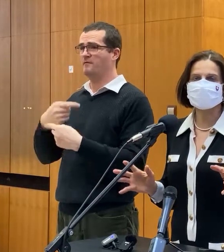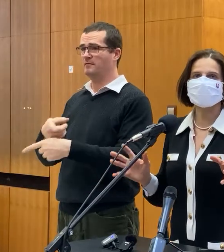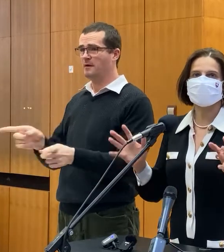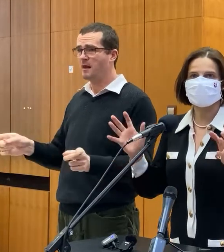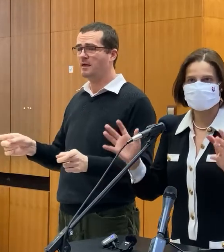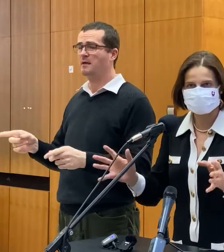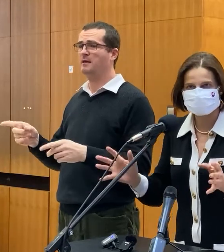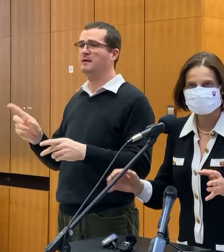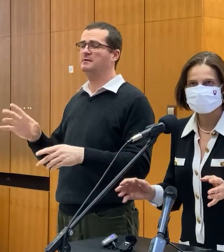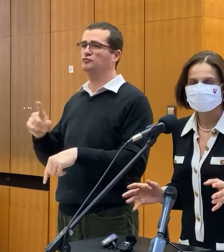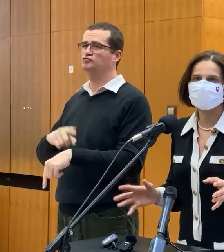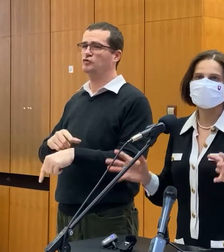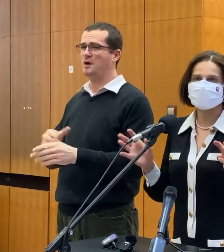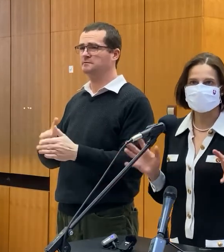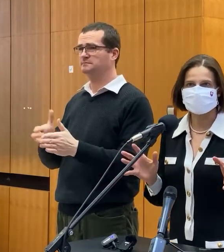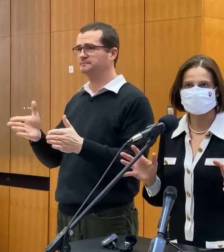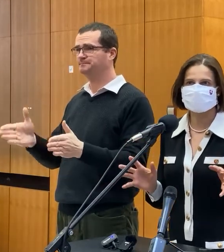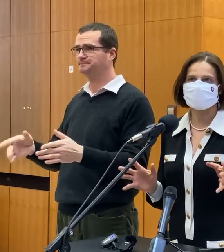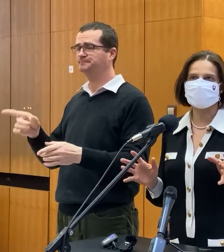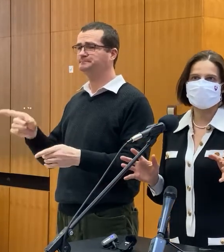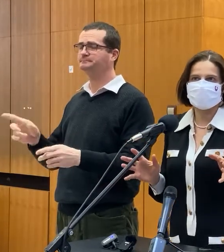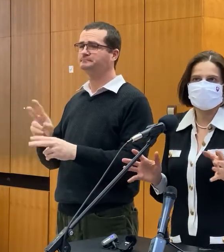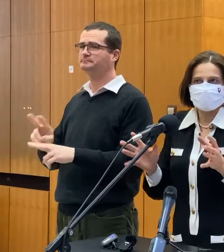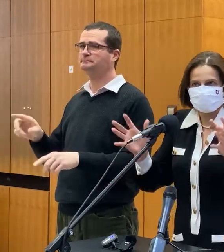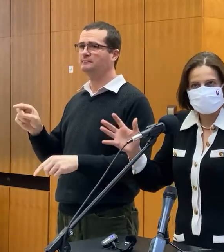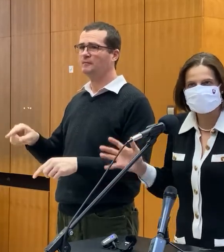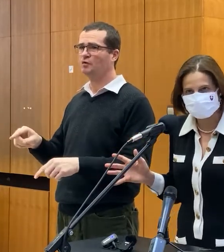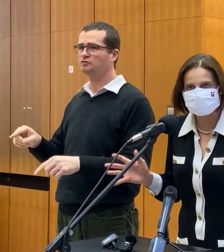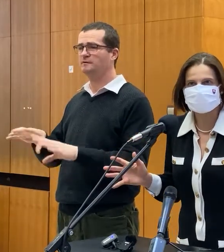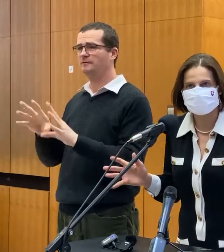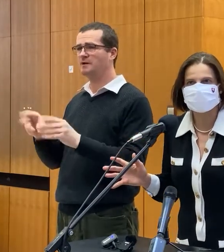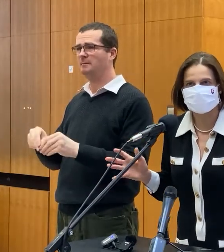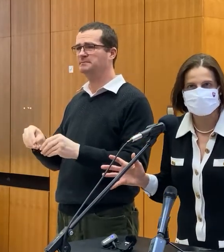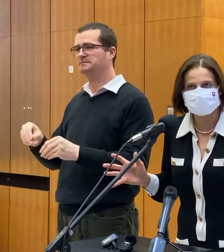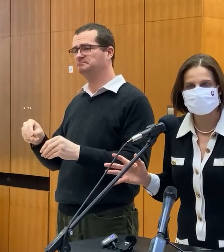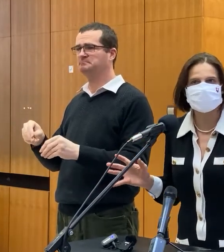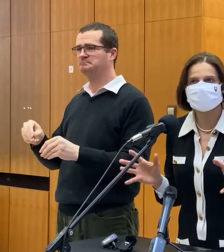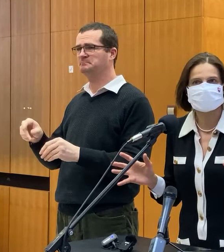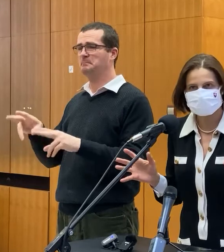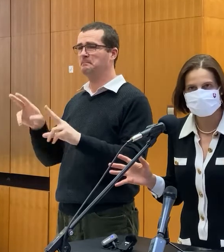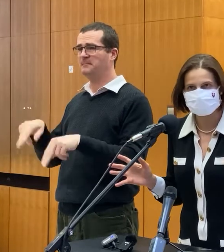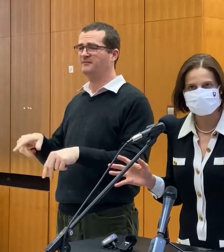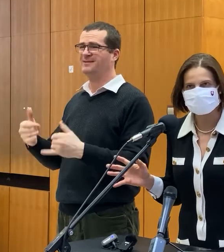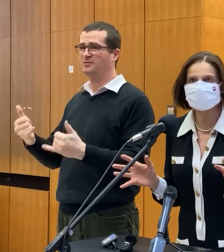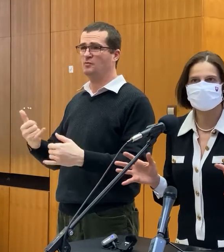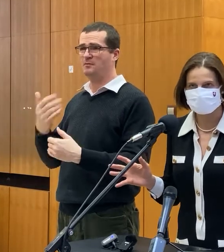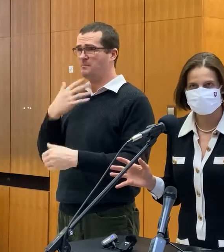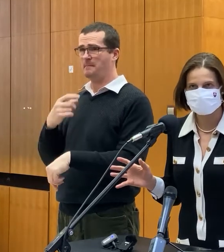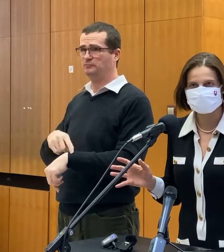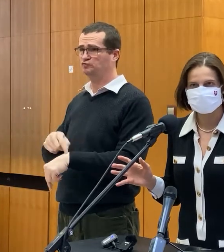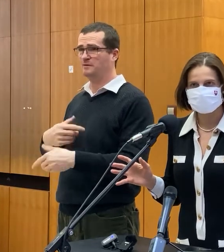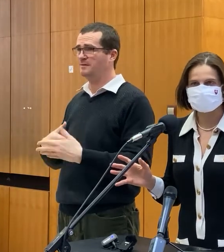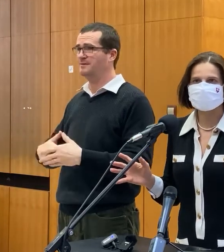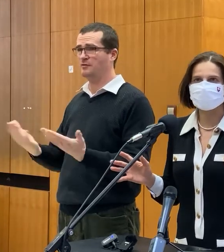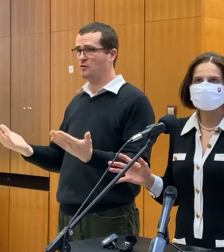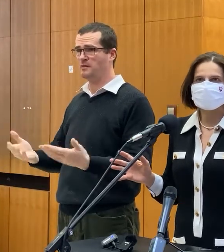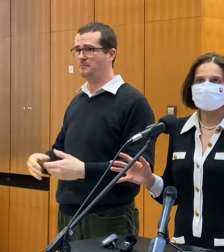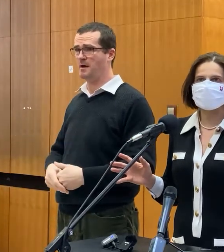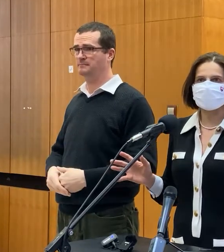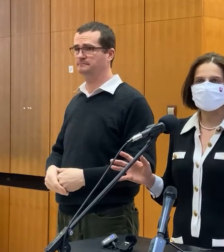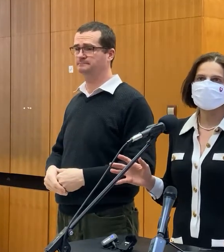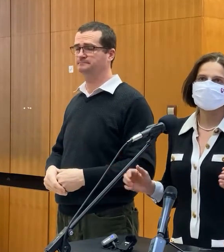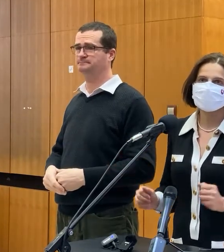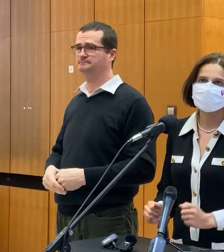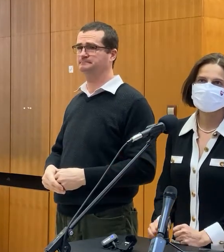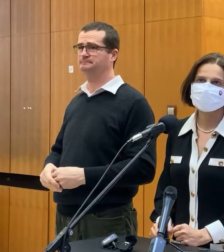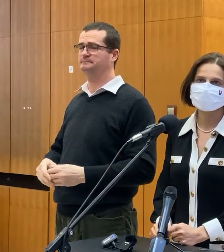ideálne im nechať nejaký čas, v rámci ktorého sa s tým, v rámci predvídateľnosti práva, ale tu ten čas nemáme. Nikto ho nemá. Takže ako...